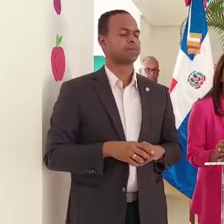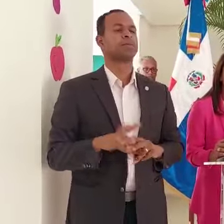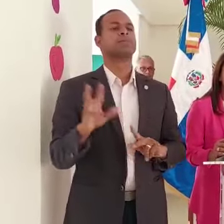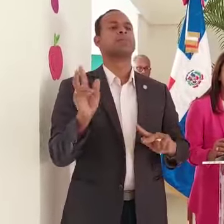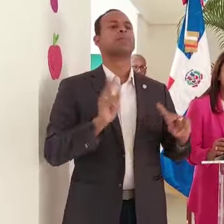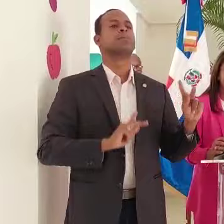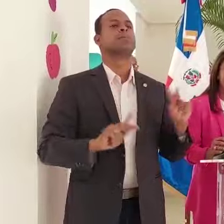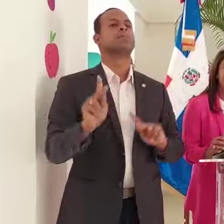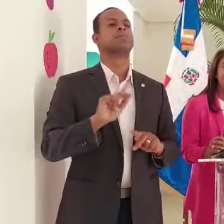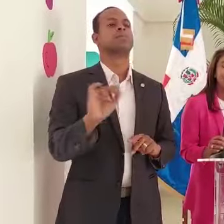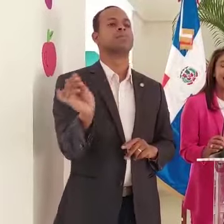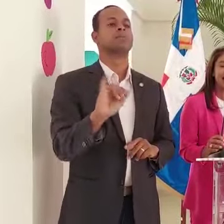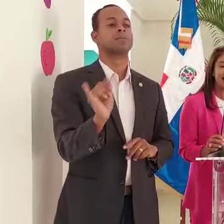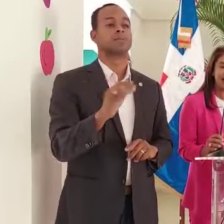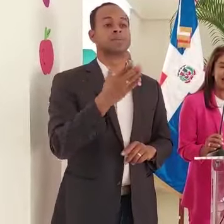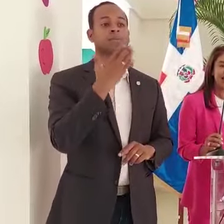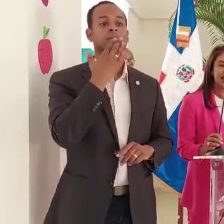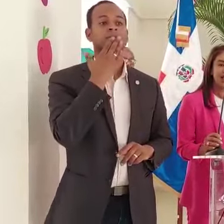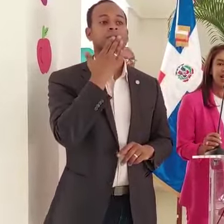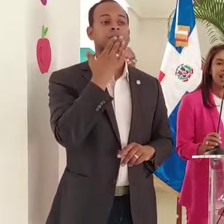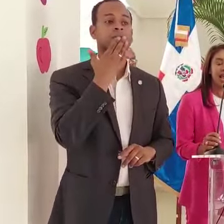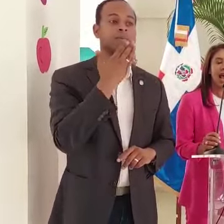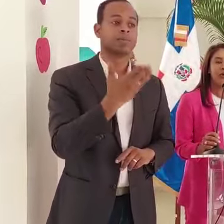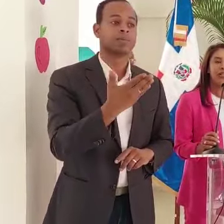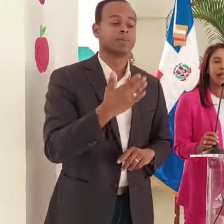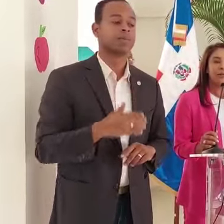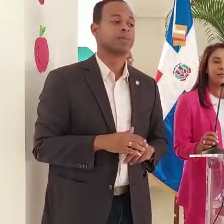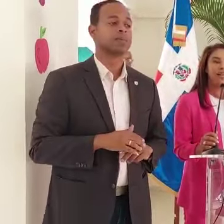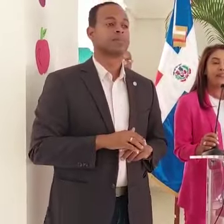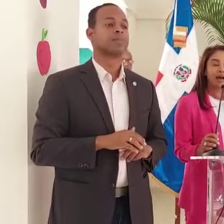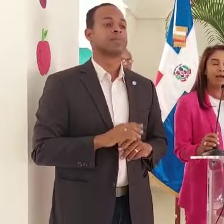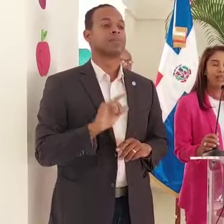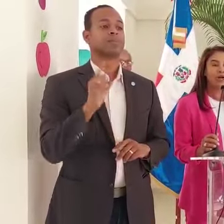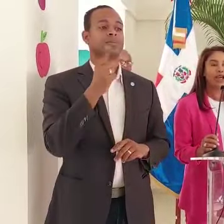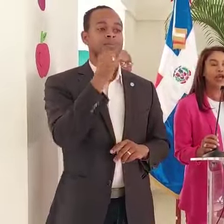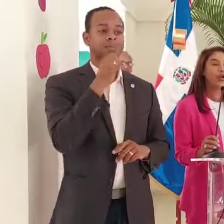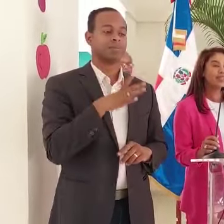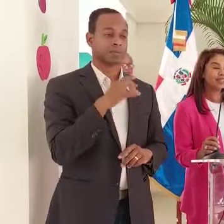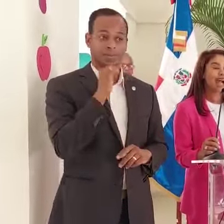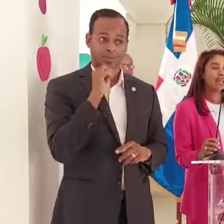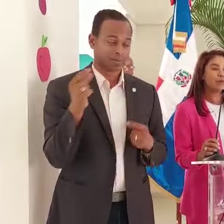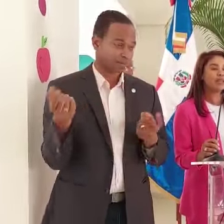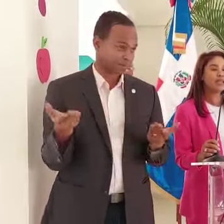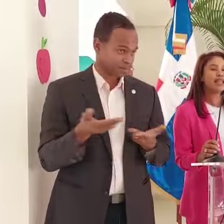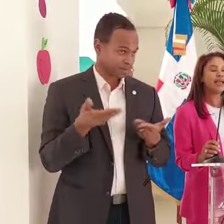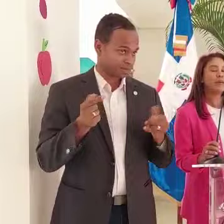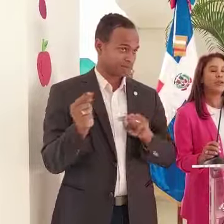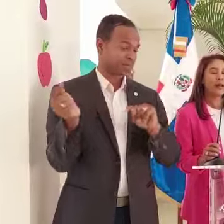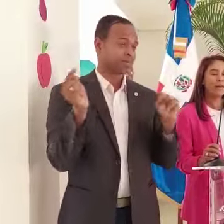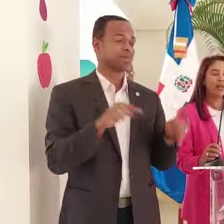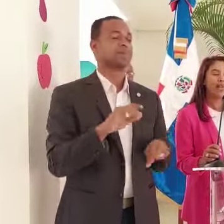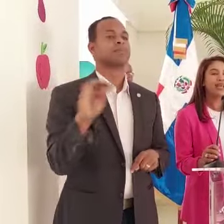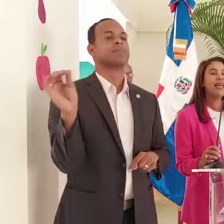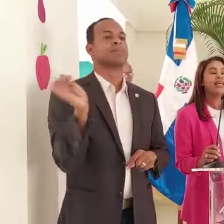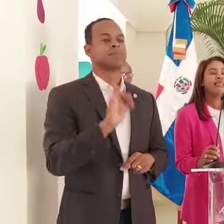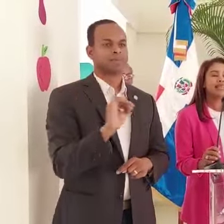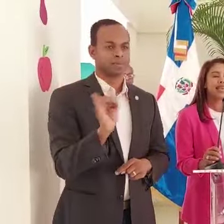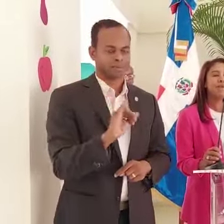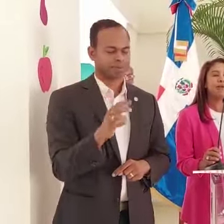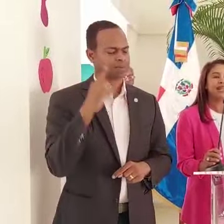Señoras y señores, también agradecer a nuestra primera dama, que aunque no está aquí presente, pero